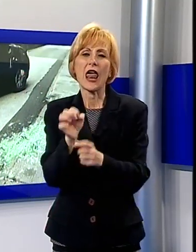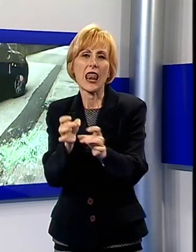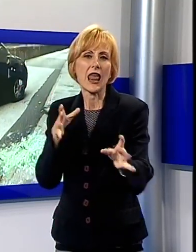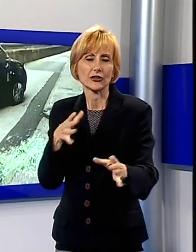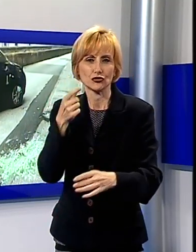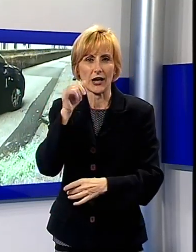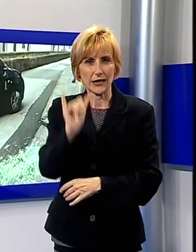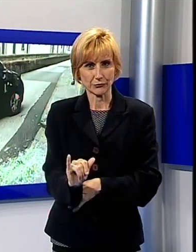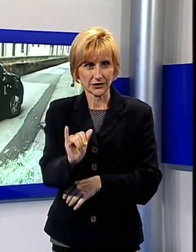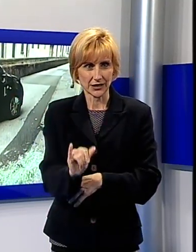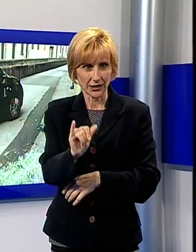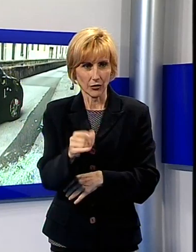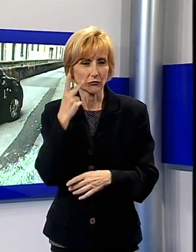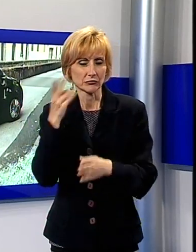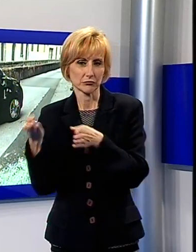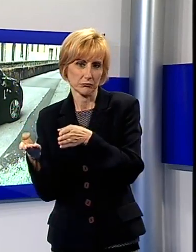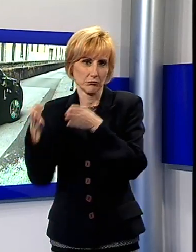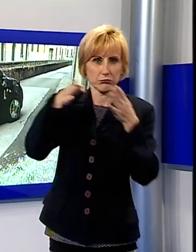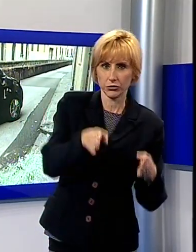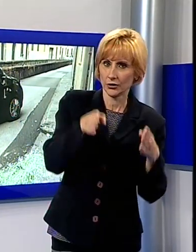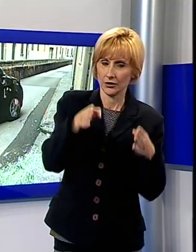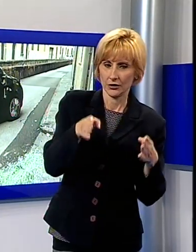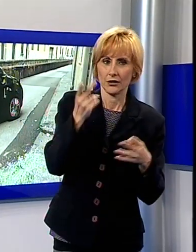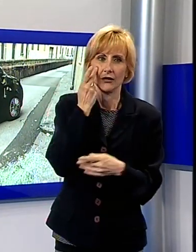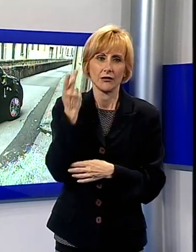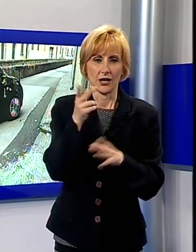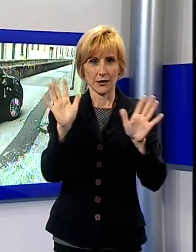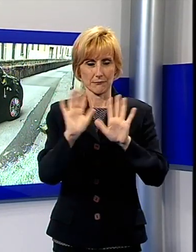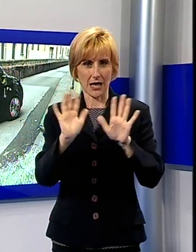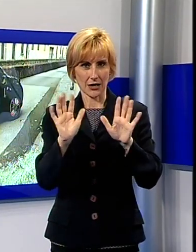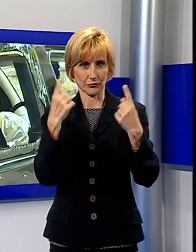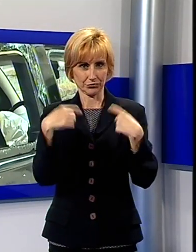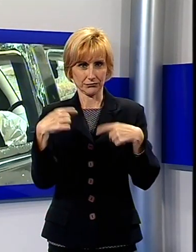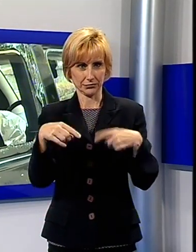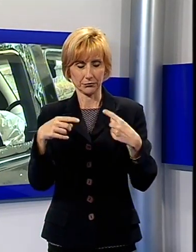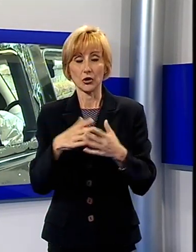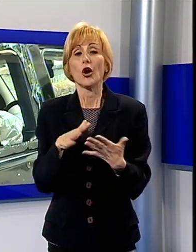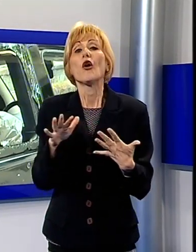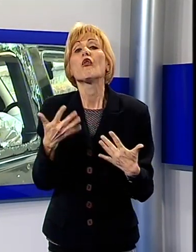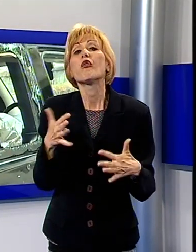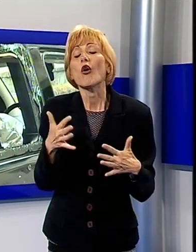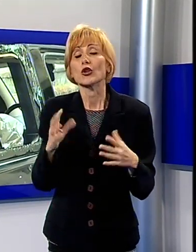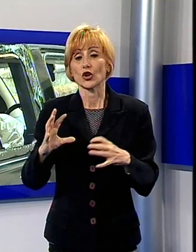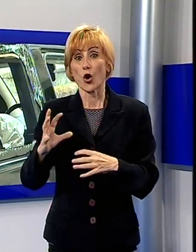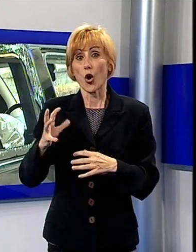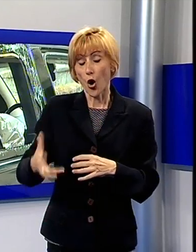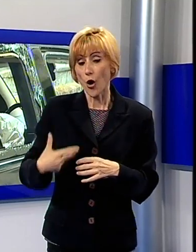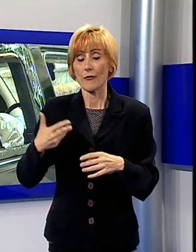vedete le immagini dopo che l'auto è stata riportata nella sua posizione. Probabilmente la gomma dell'auto è salita su una pietra sporgente